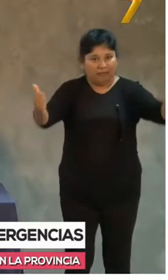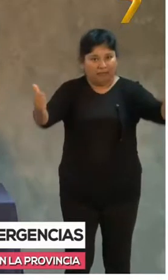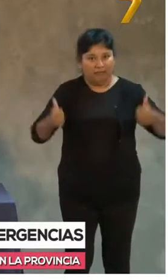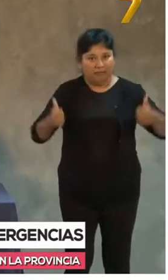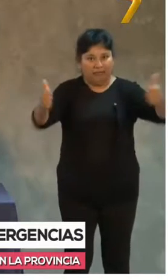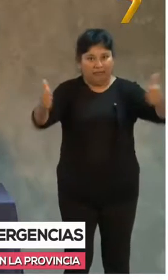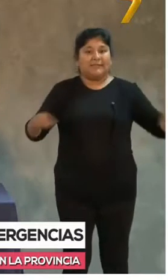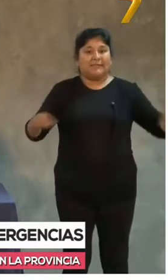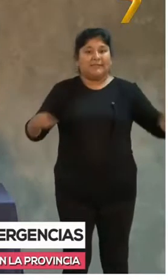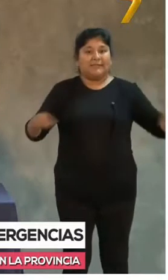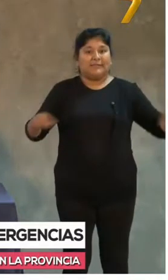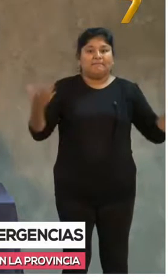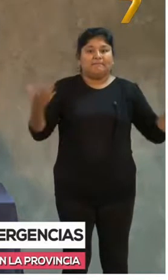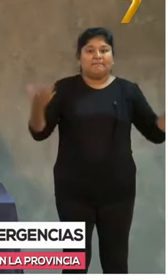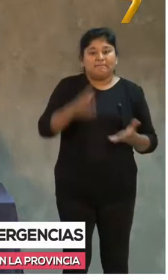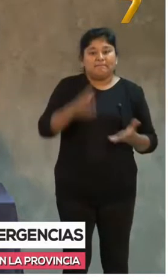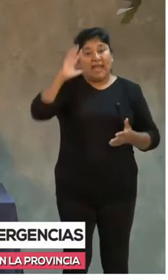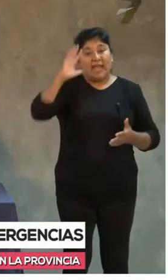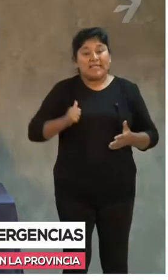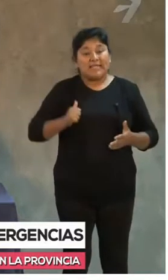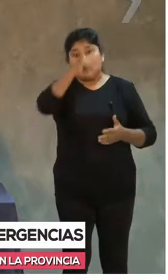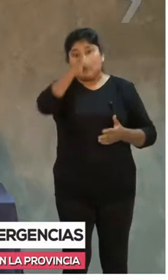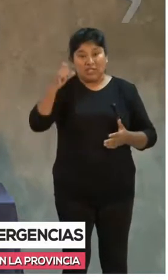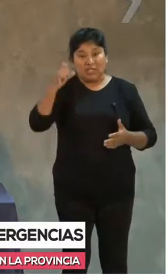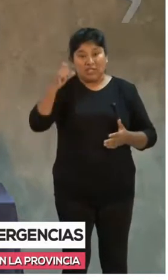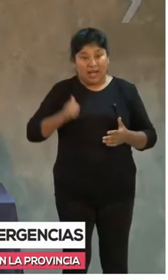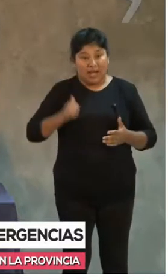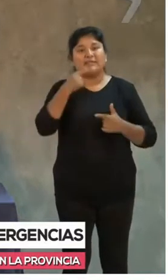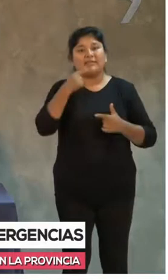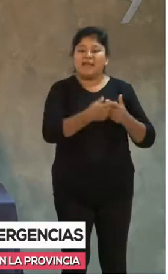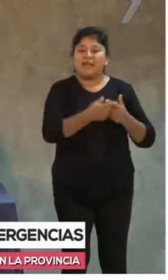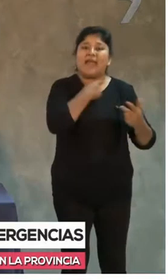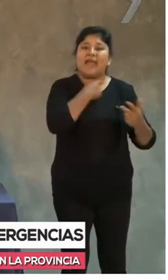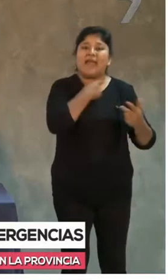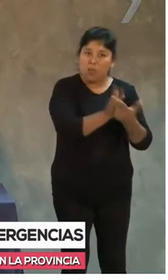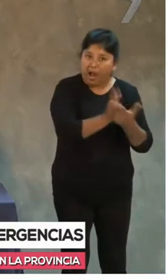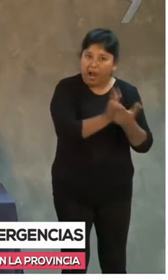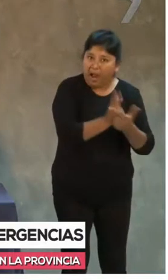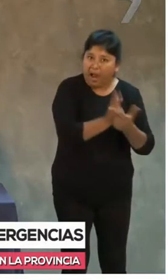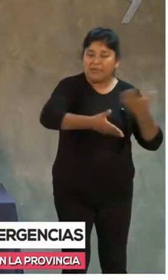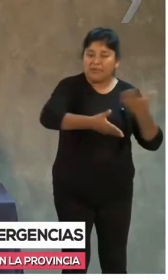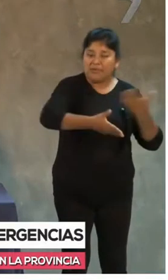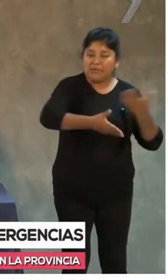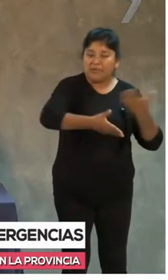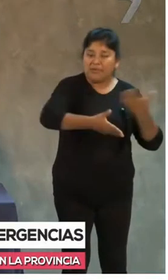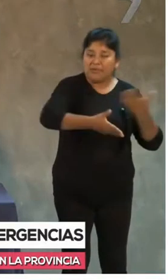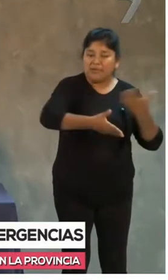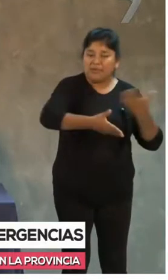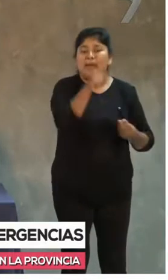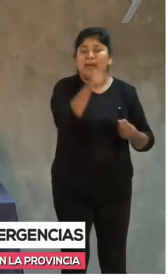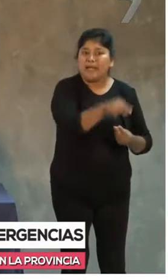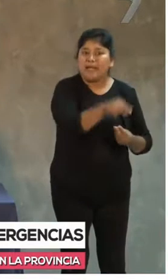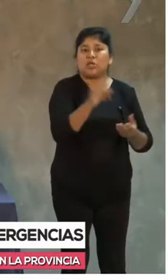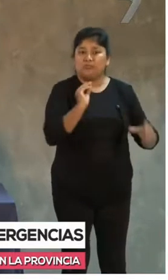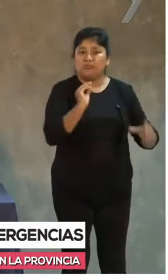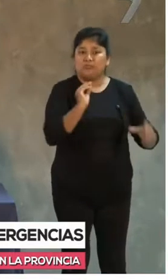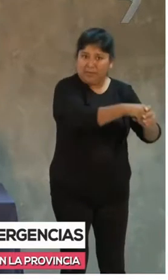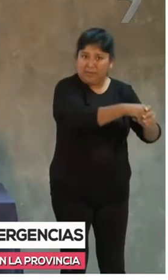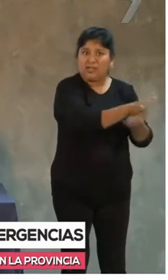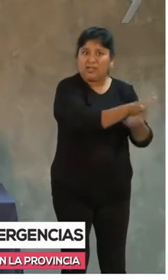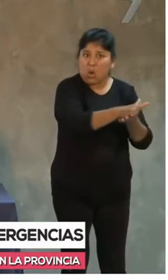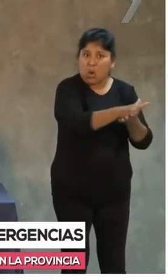este tema con la gente de Gendarmería Nacional, a los cuales les hemos solicitado que puedan intervenir con mayor